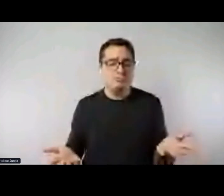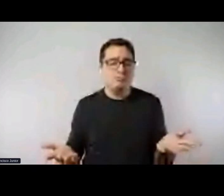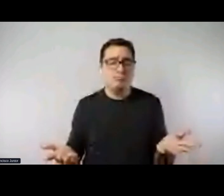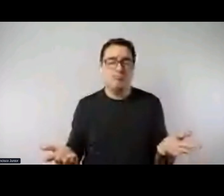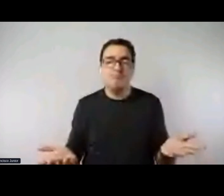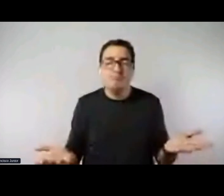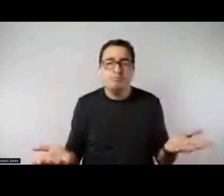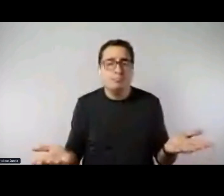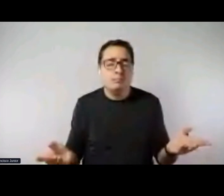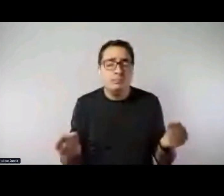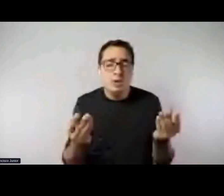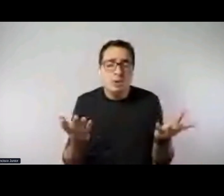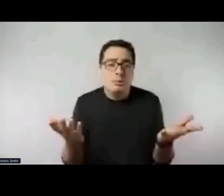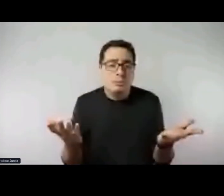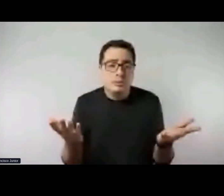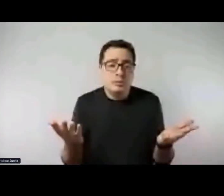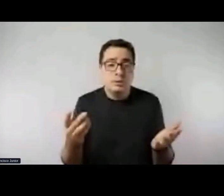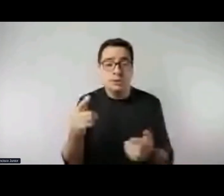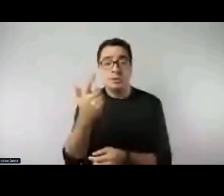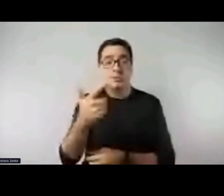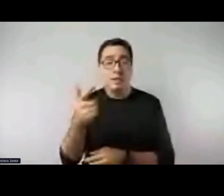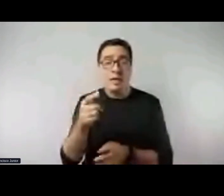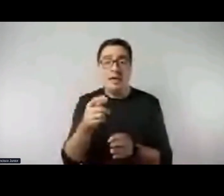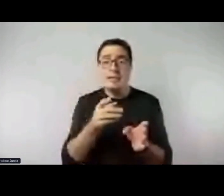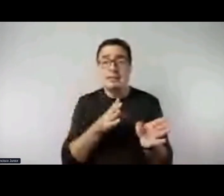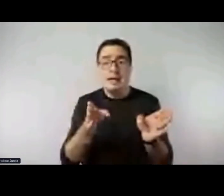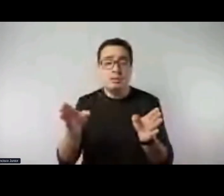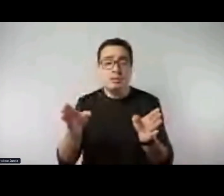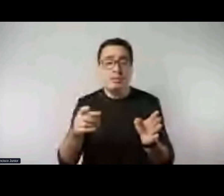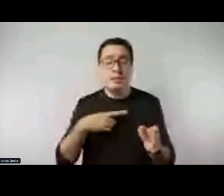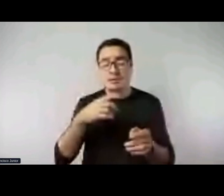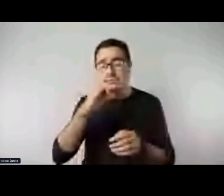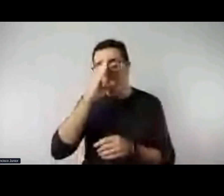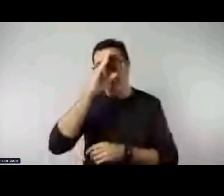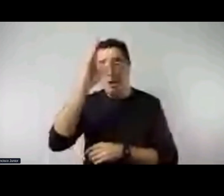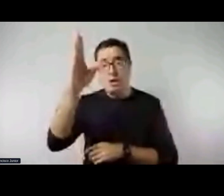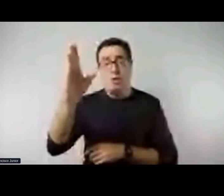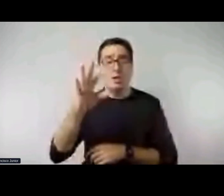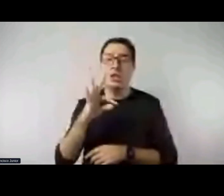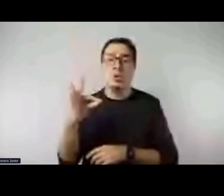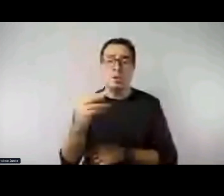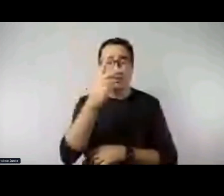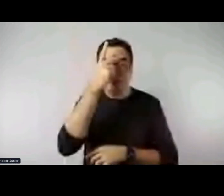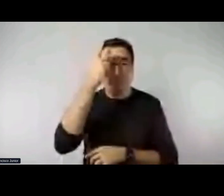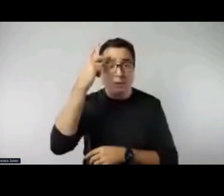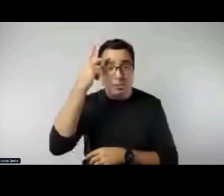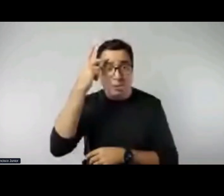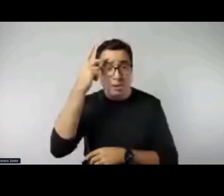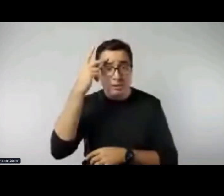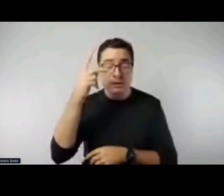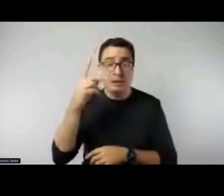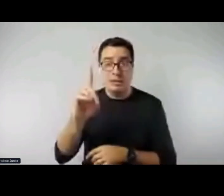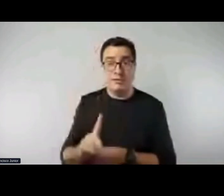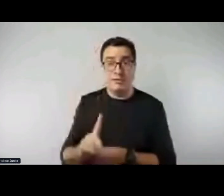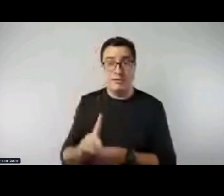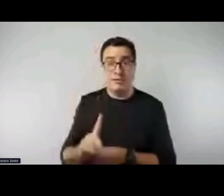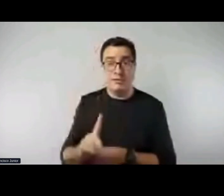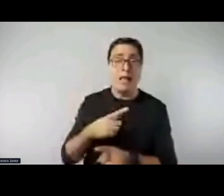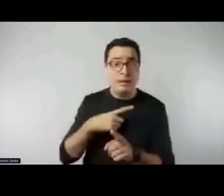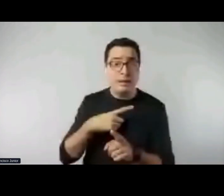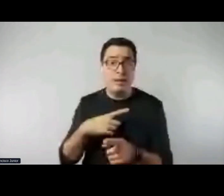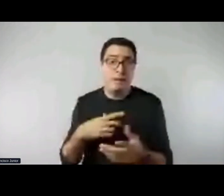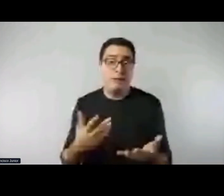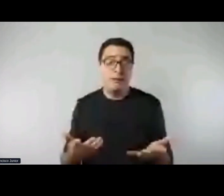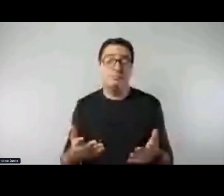Enfim, a gente não tem acesso às coisas mais fundamentais que todas as pessoas sem deficiência elas têm. Então,